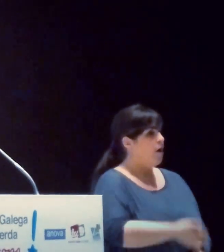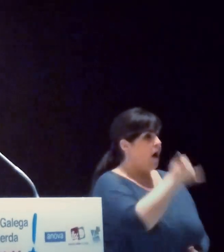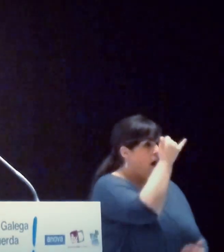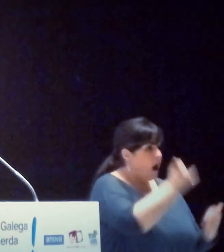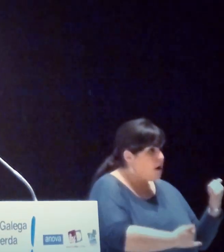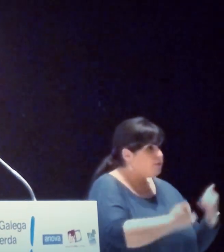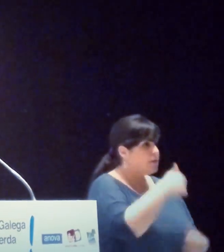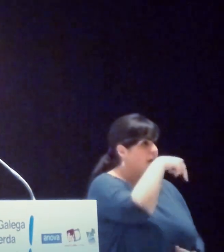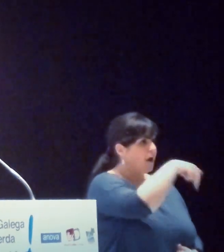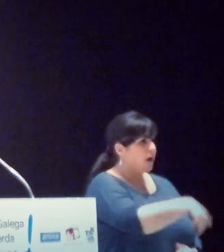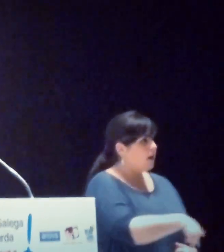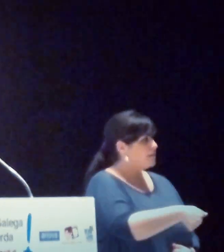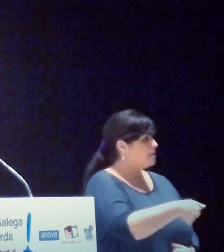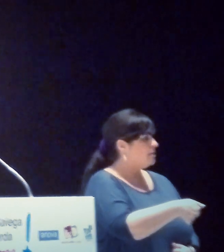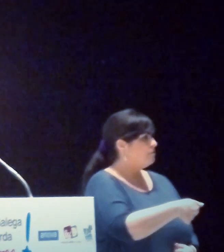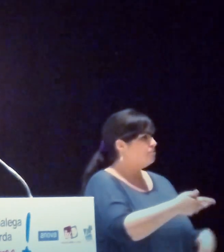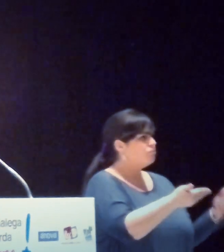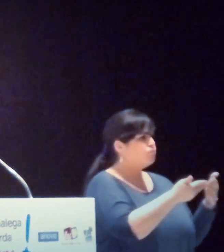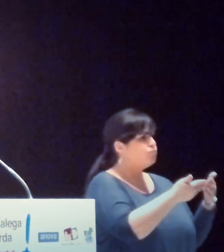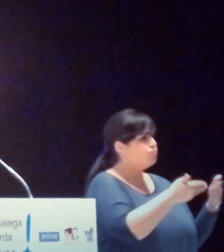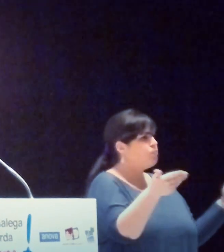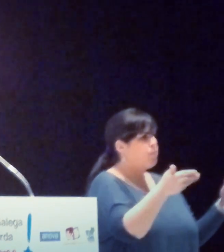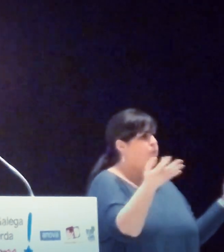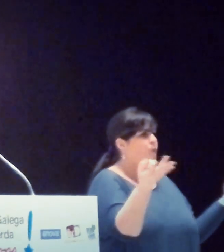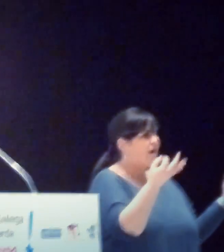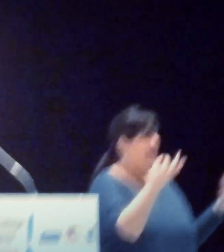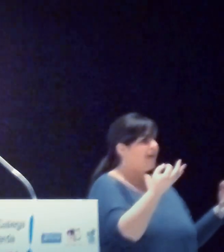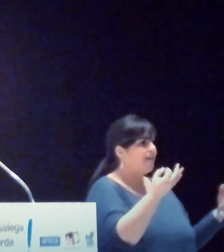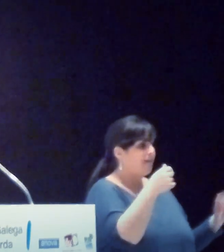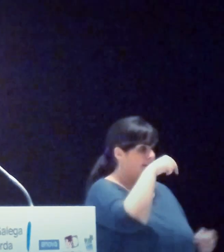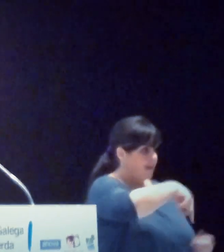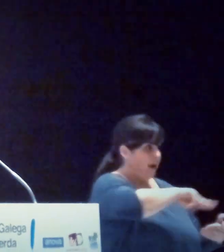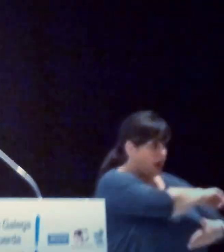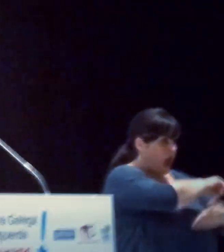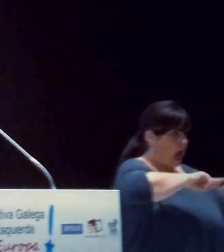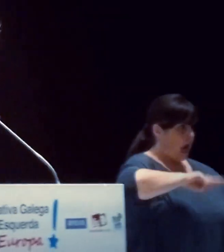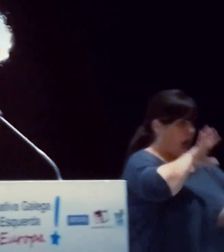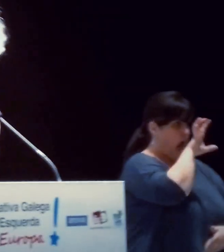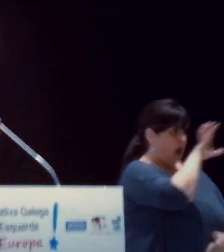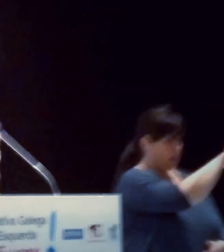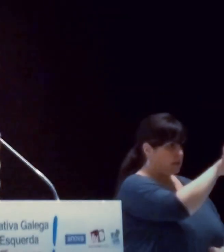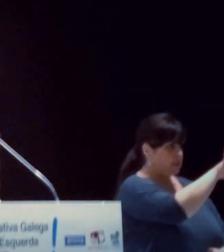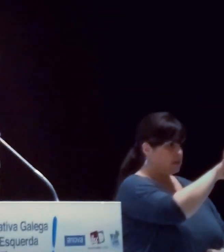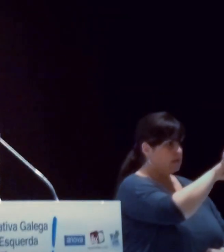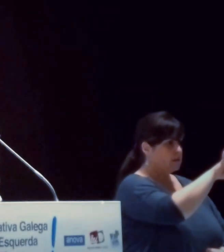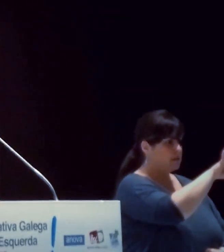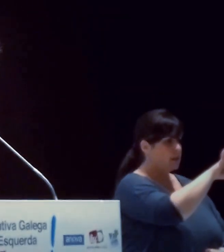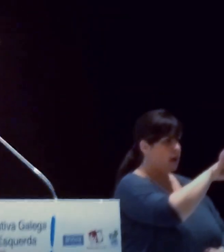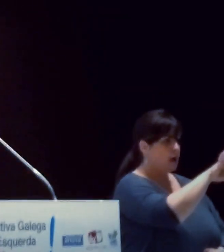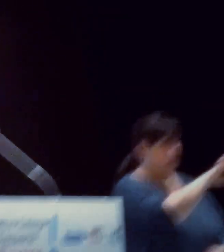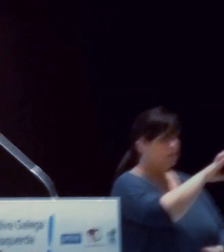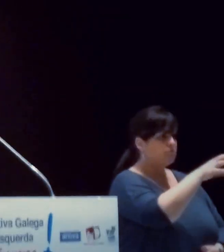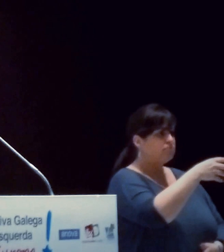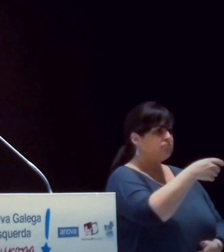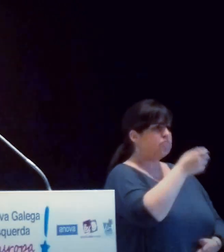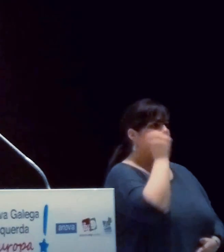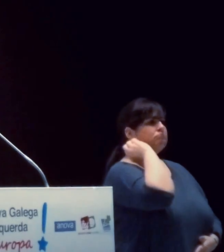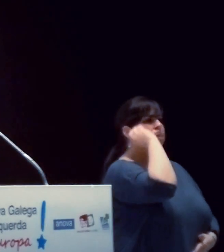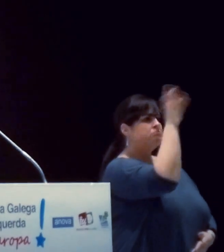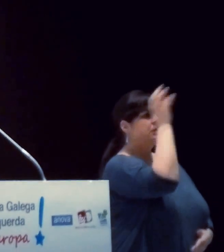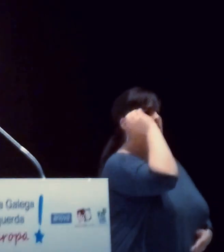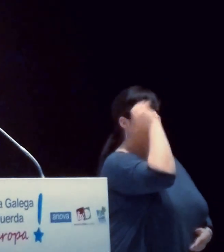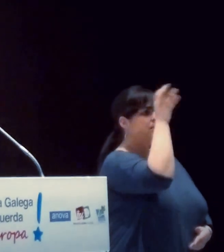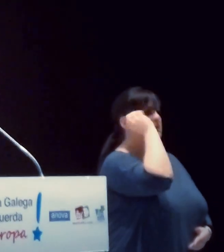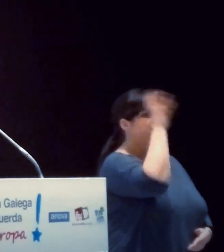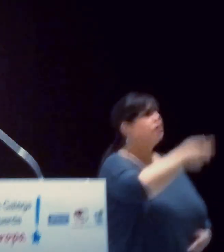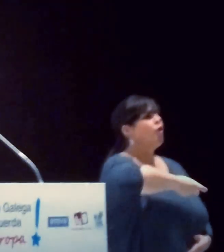que eu saiba que na nación galega se escoita dar un mitin